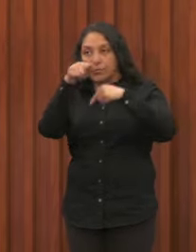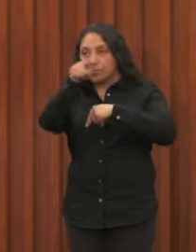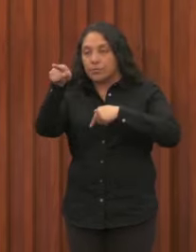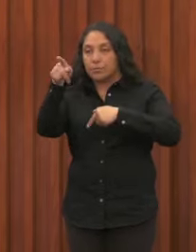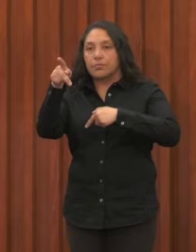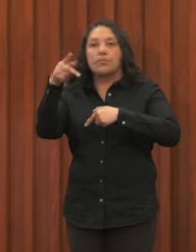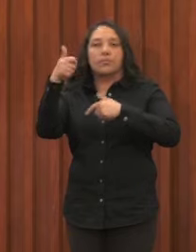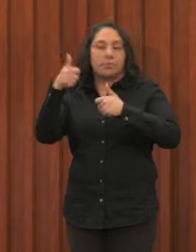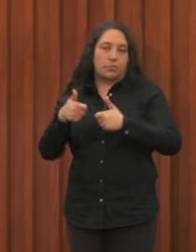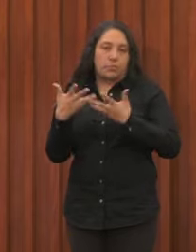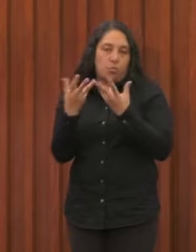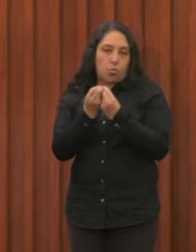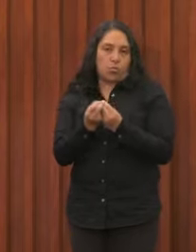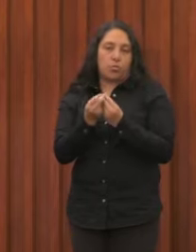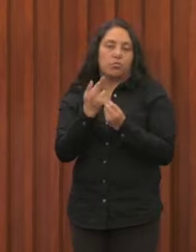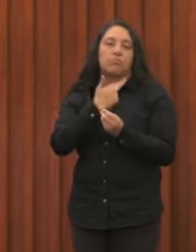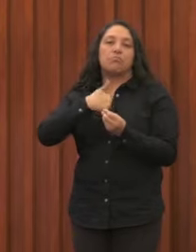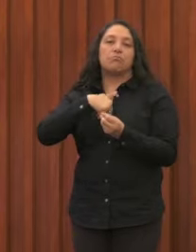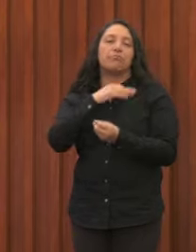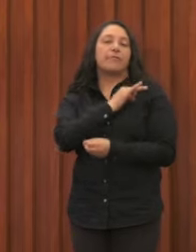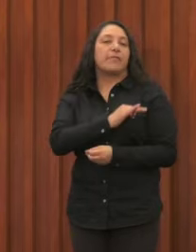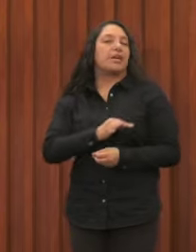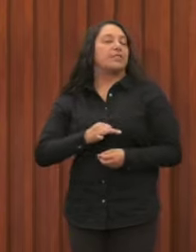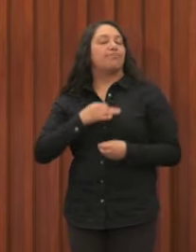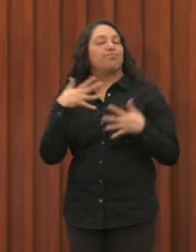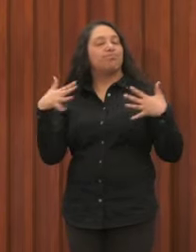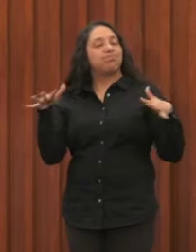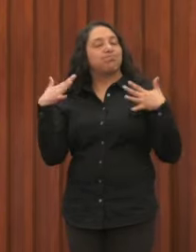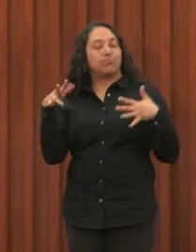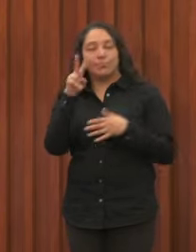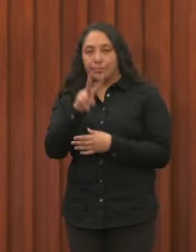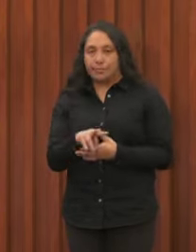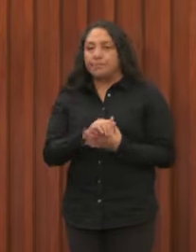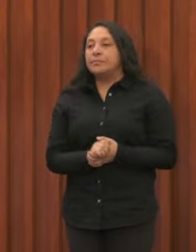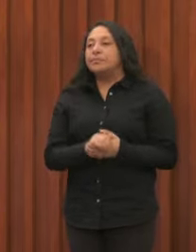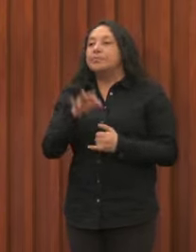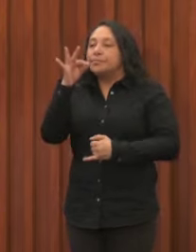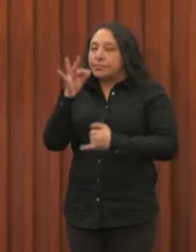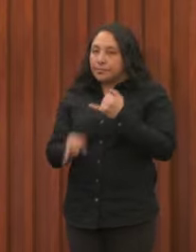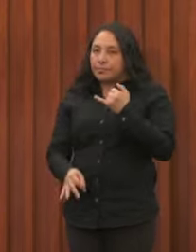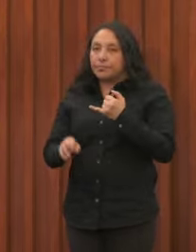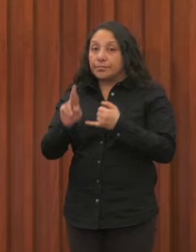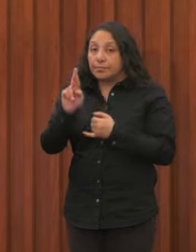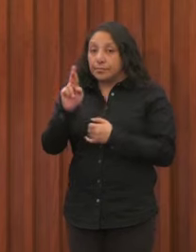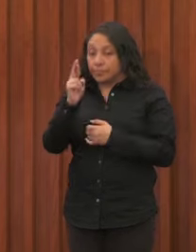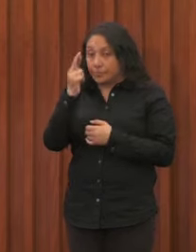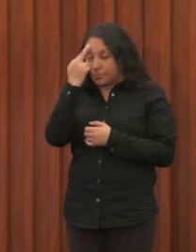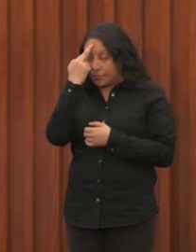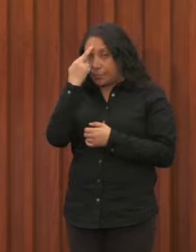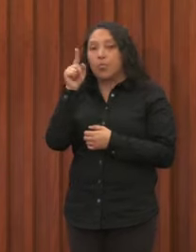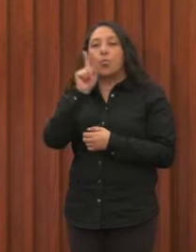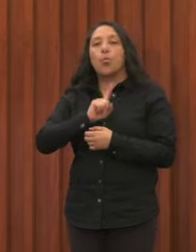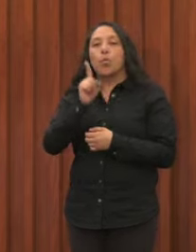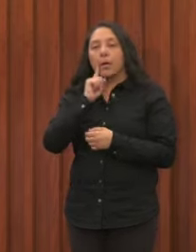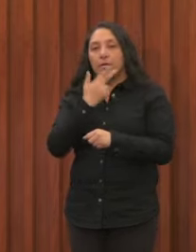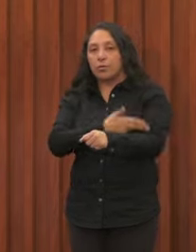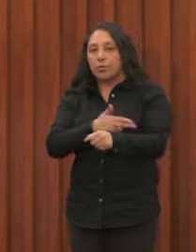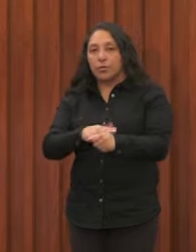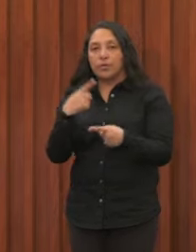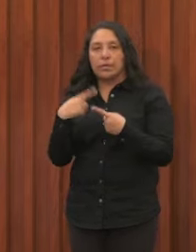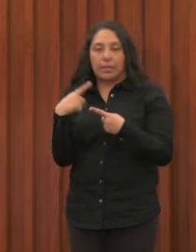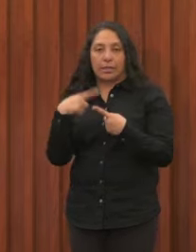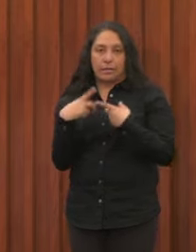una calurosa felicitación. Finalmente, no podemos dejar de recordar a las mujeres en honor de quienes se